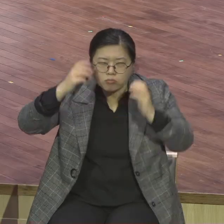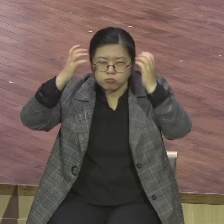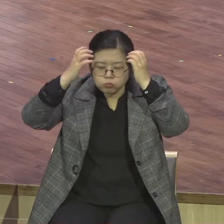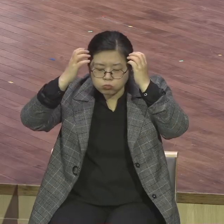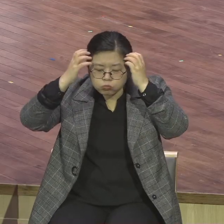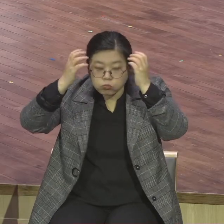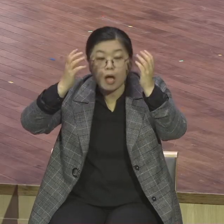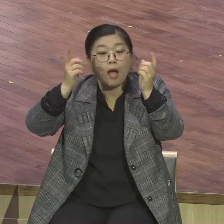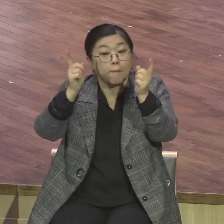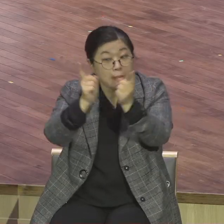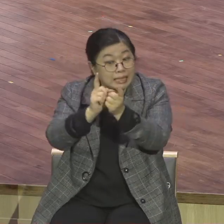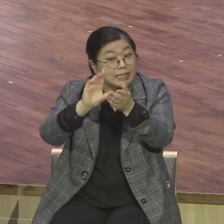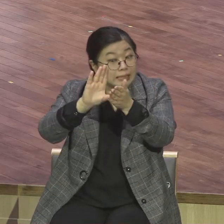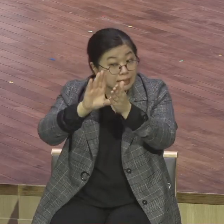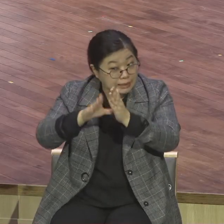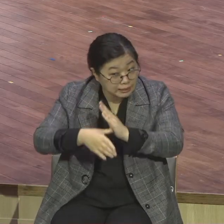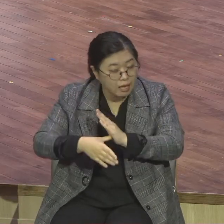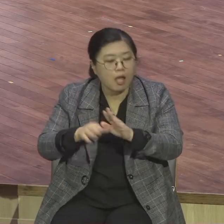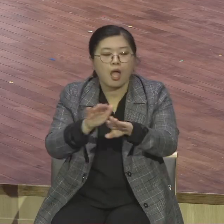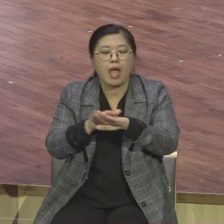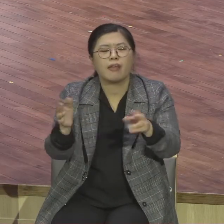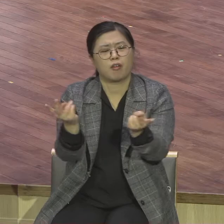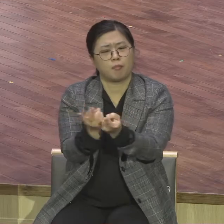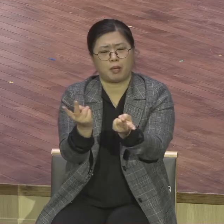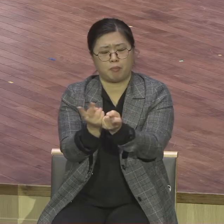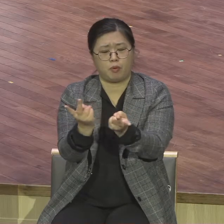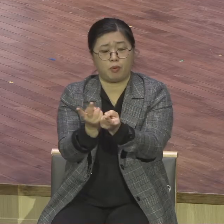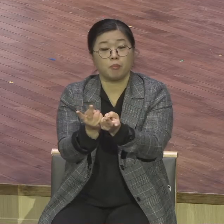믿음의 인물들은요 그걸 대처하는 방법이 달랐어요.